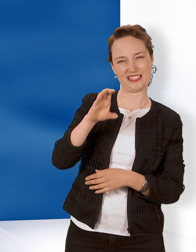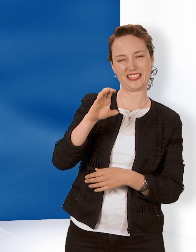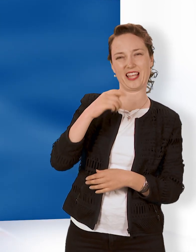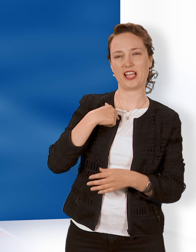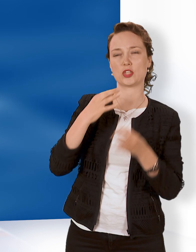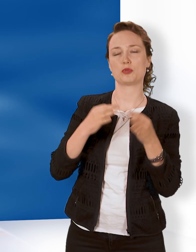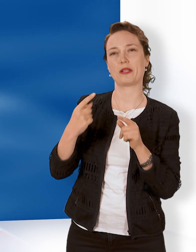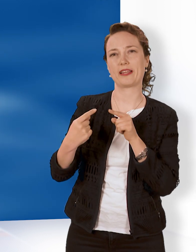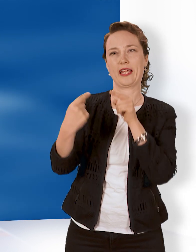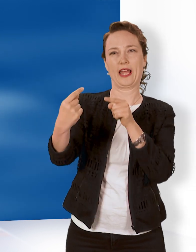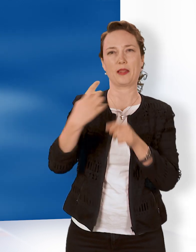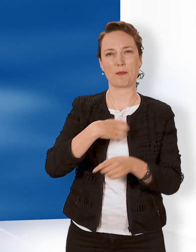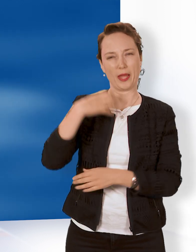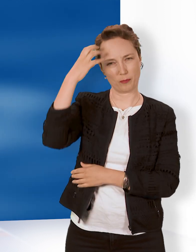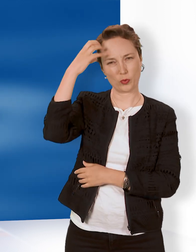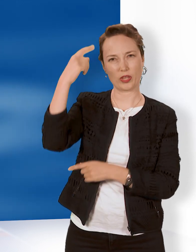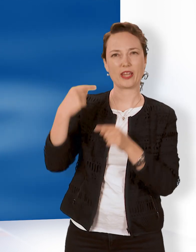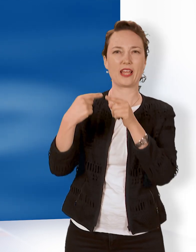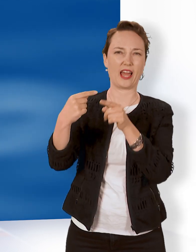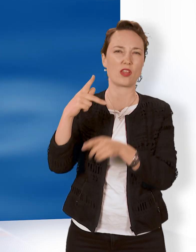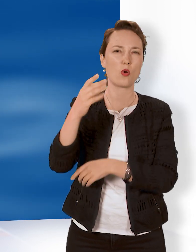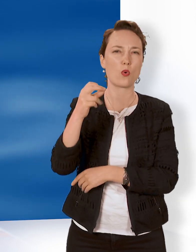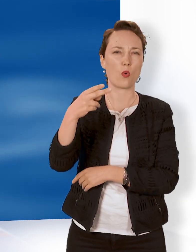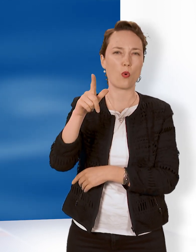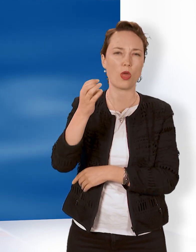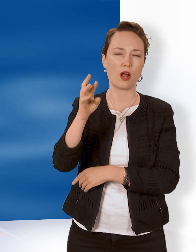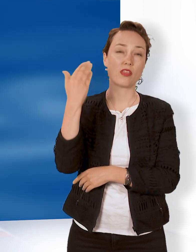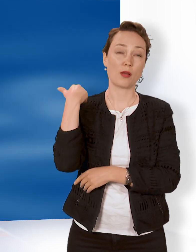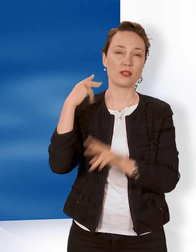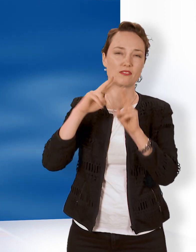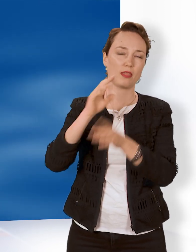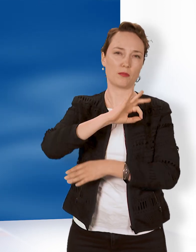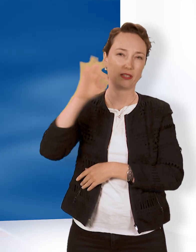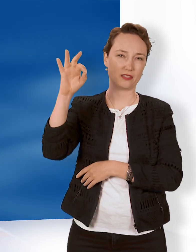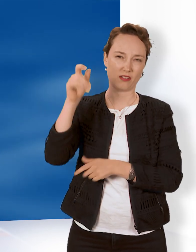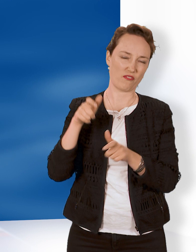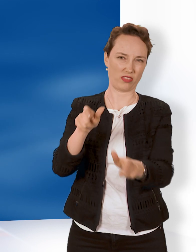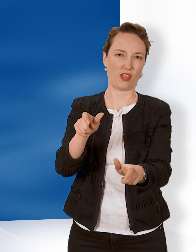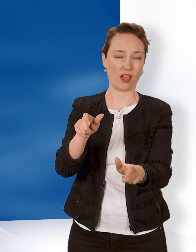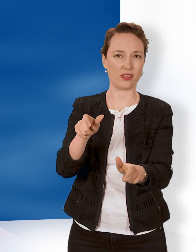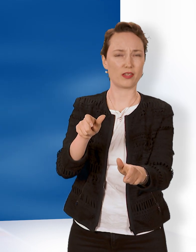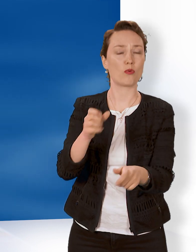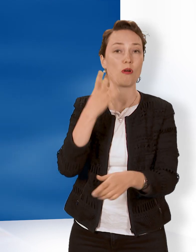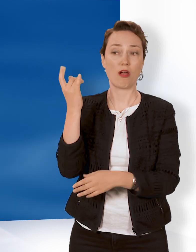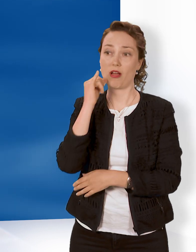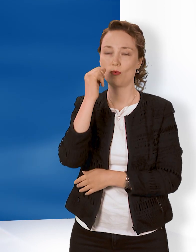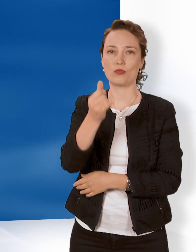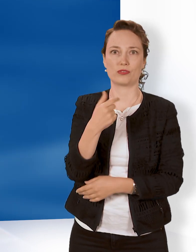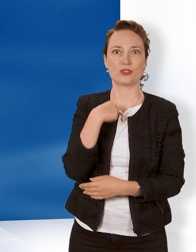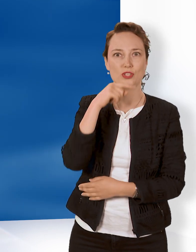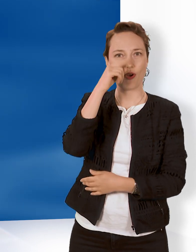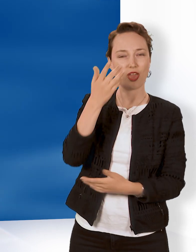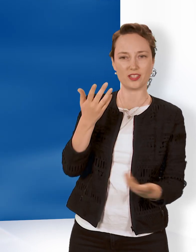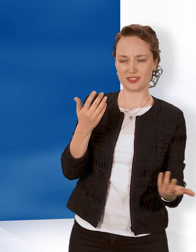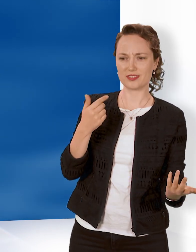haben, gegen Jürgen Kohler, damals der weltbeste Verteidiger. Und natürlich ist man da stolz und natürlich sagt man da, hey, jetzt weißt du